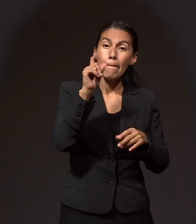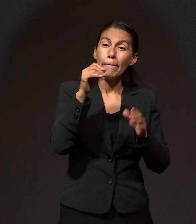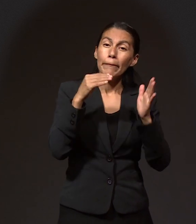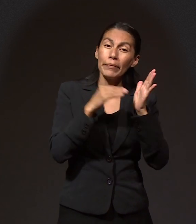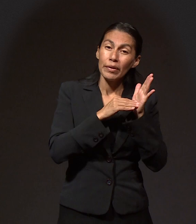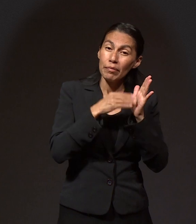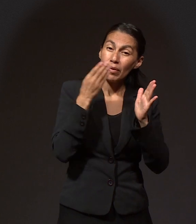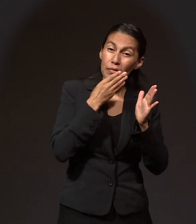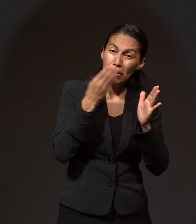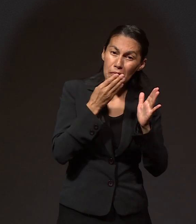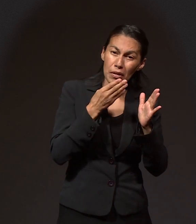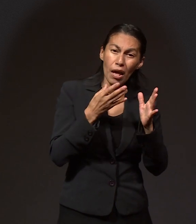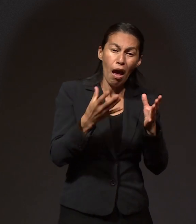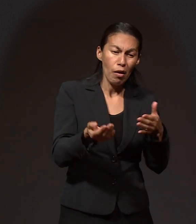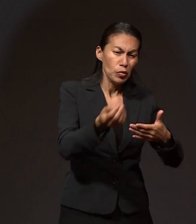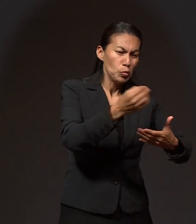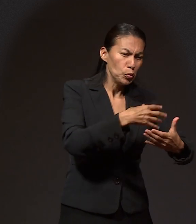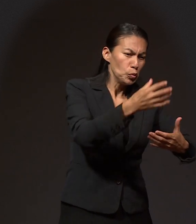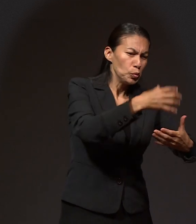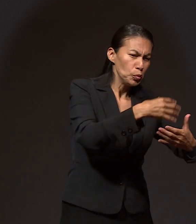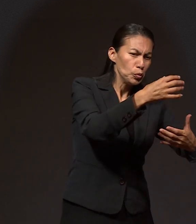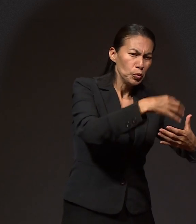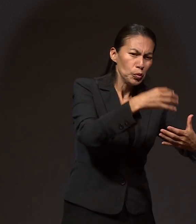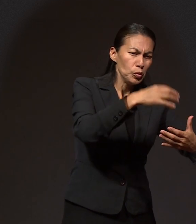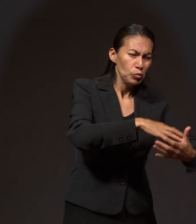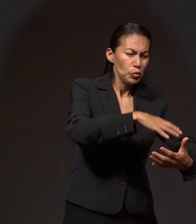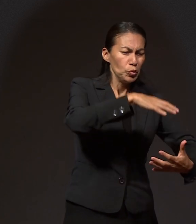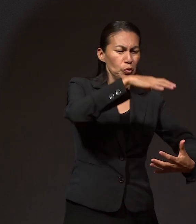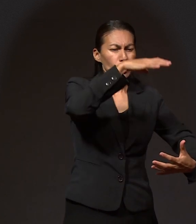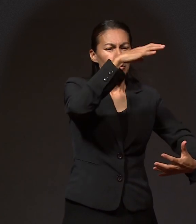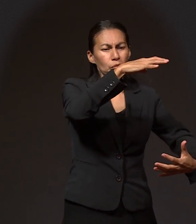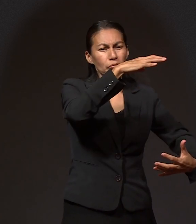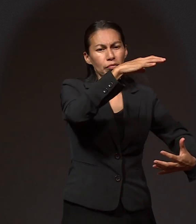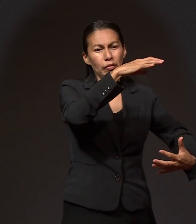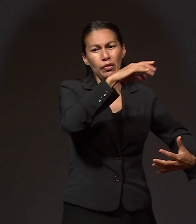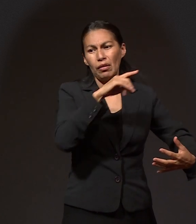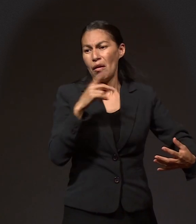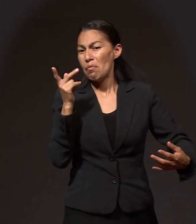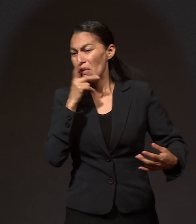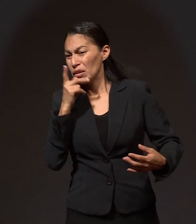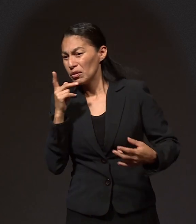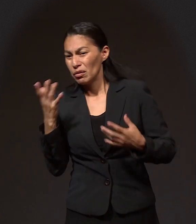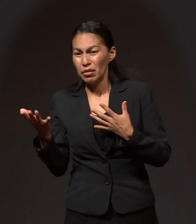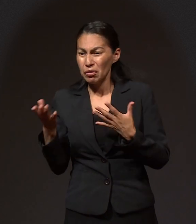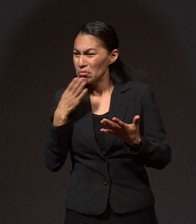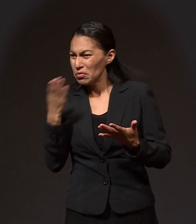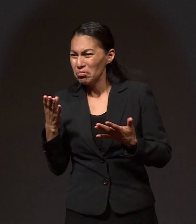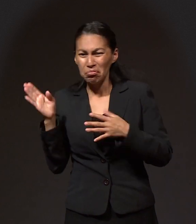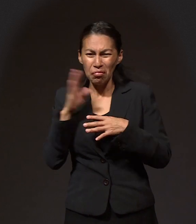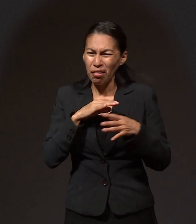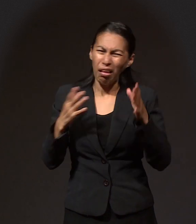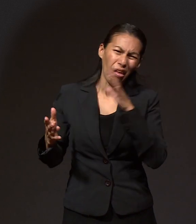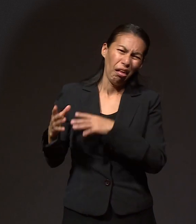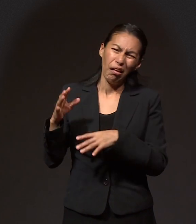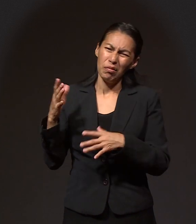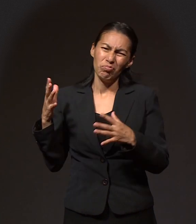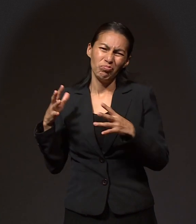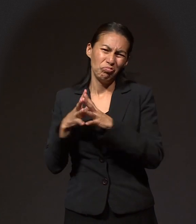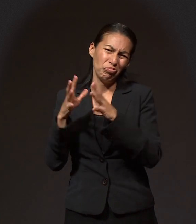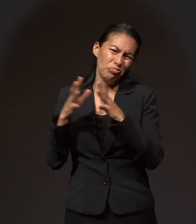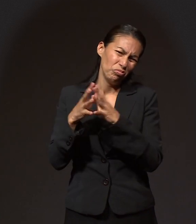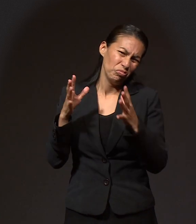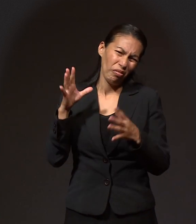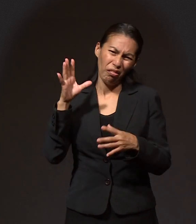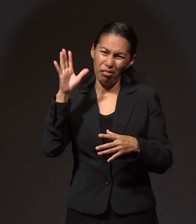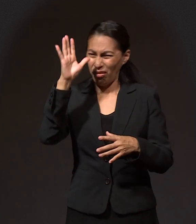comunidades. Y hubo cierto desacuerdo entre los pastores, entre las iglesias, y esas Biblias quedaron amontonadas allí en una iglesia. Y un pastor dice,